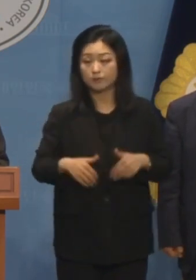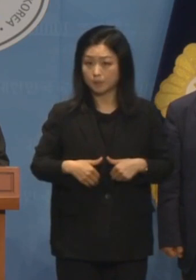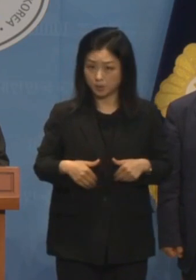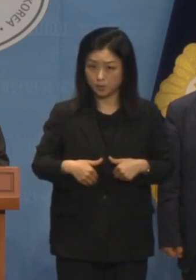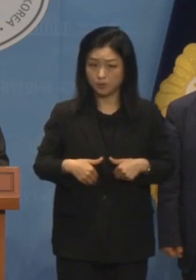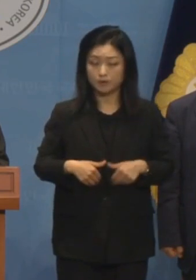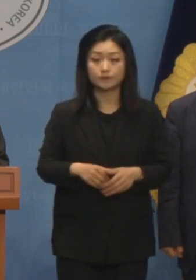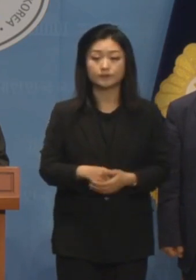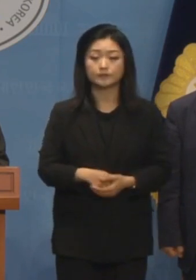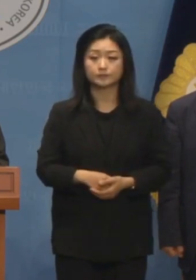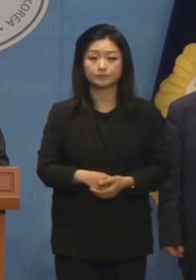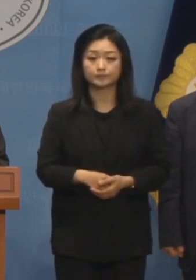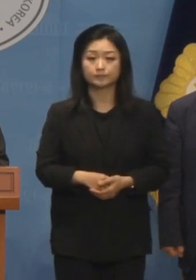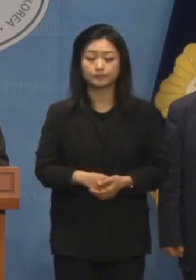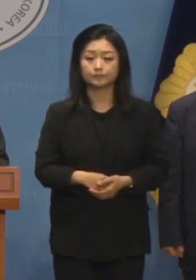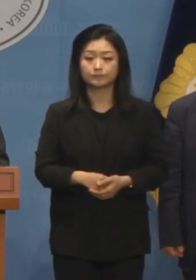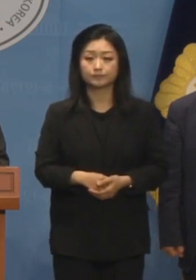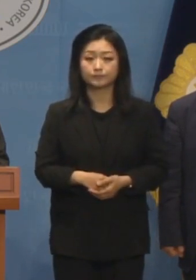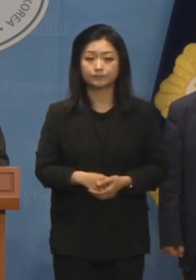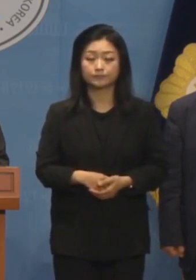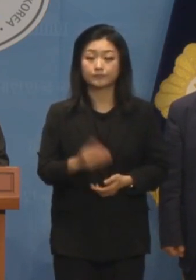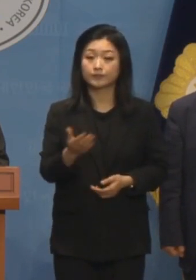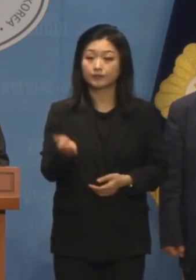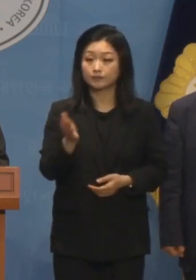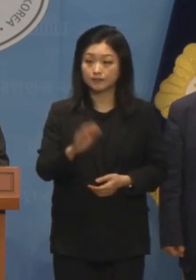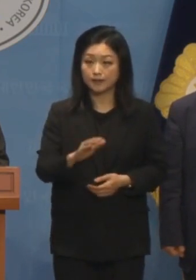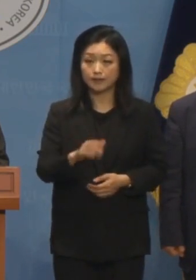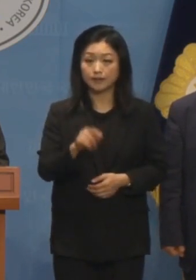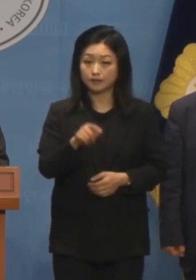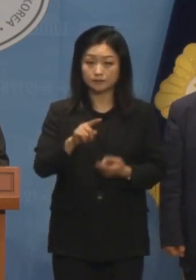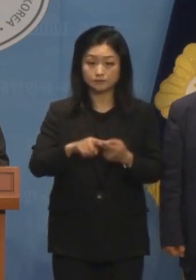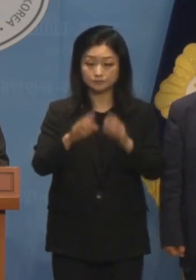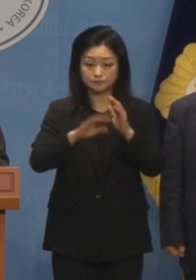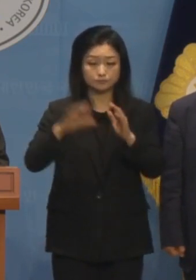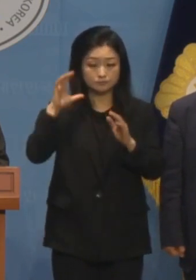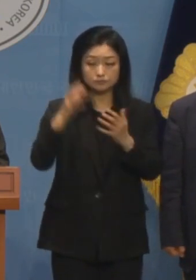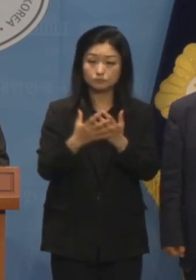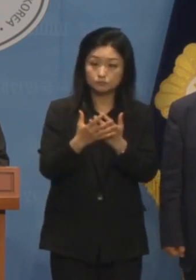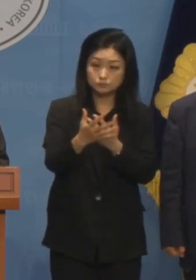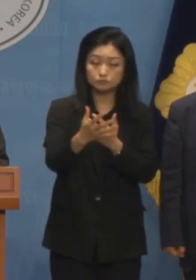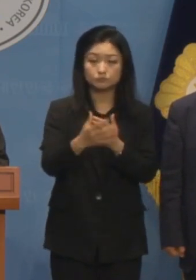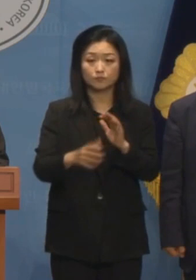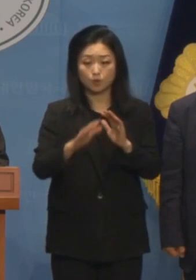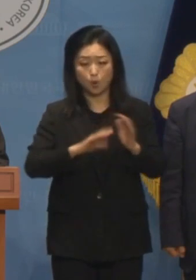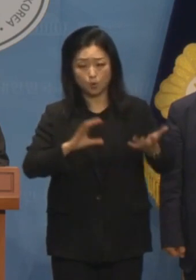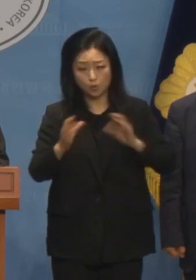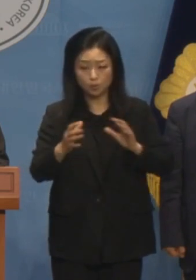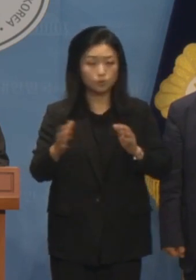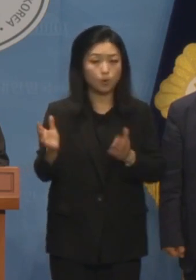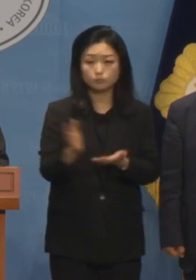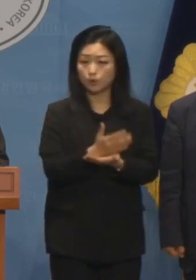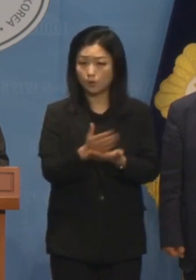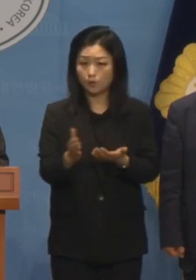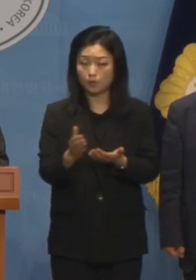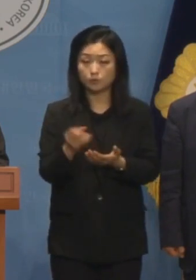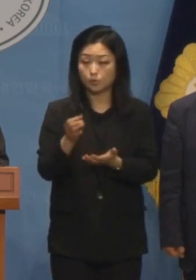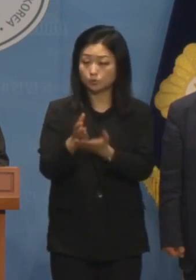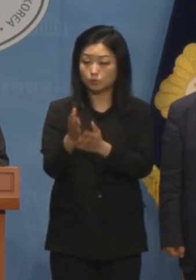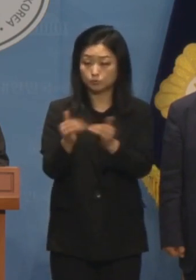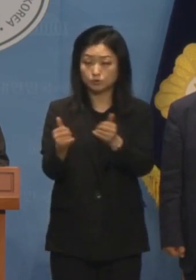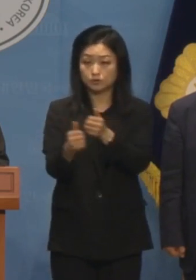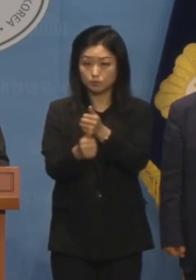모두를 찾아야 한다고 저는 생각합니다. 그러나 공론화 시도도 없었을 뿐만 아니라 전문위원회 자체에서도 다수의